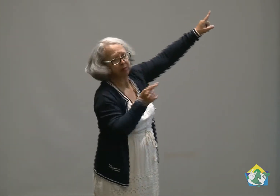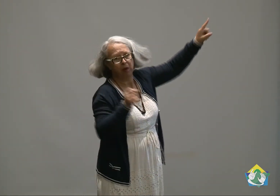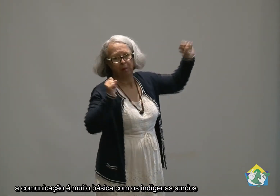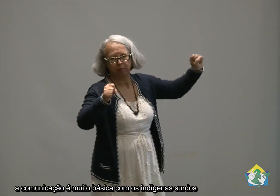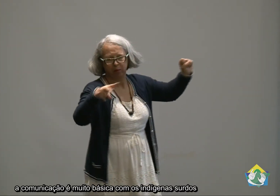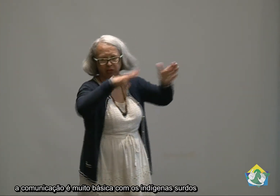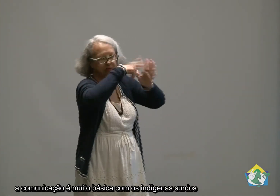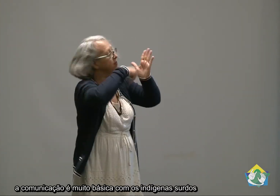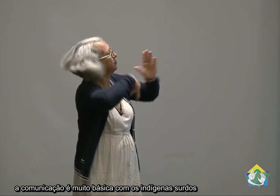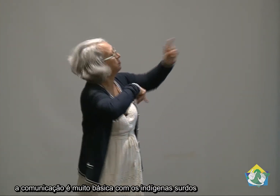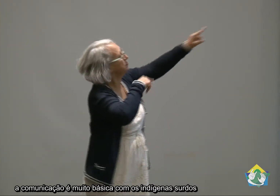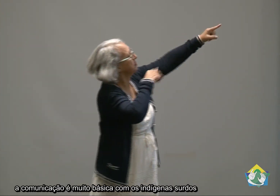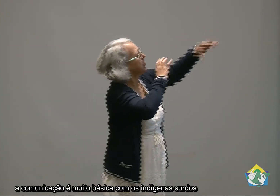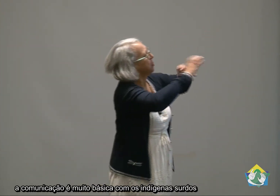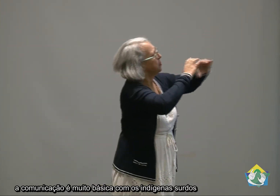A comunicação